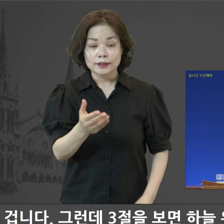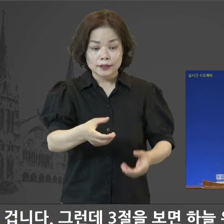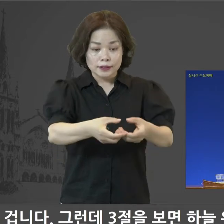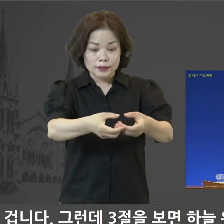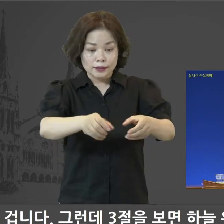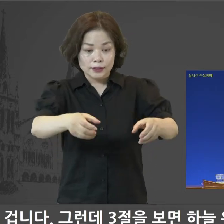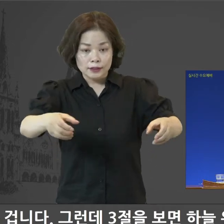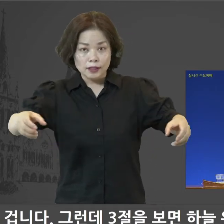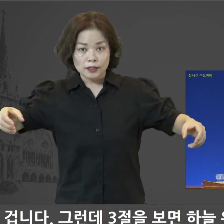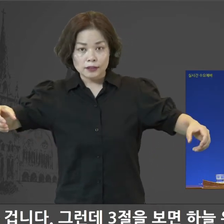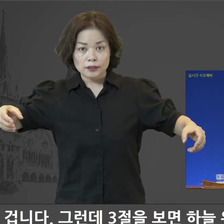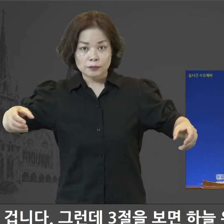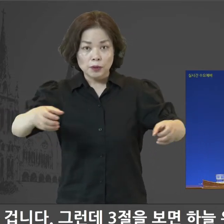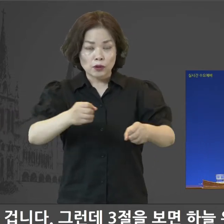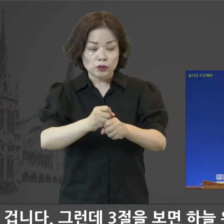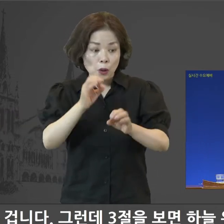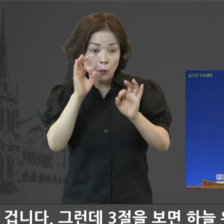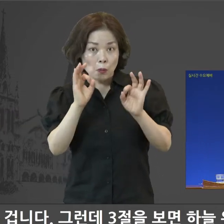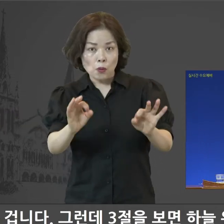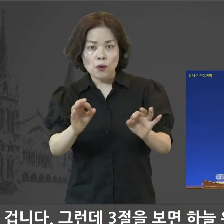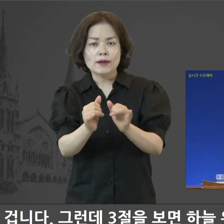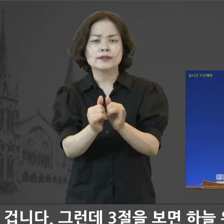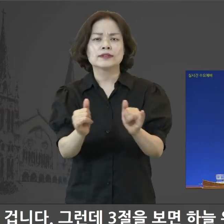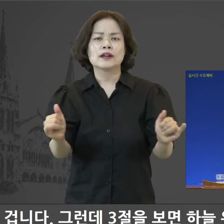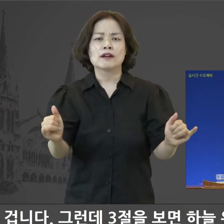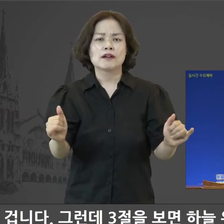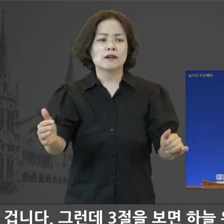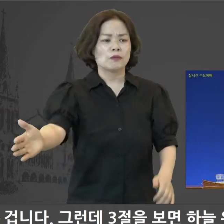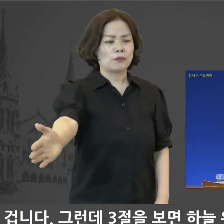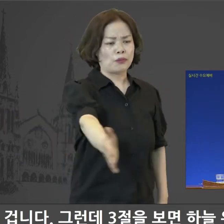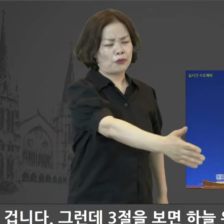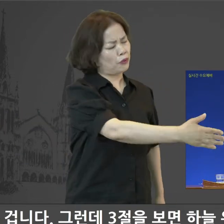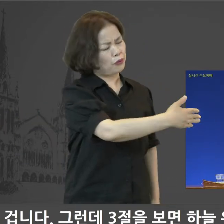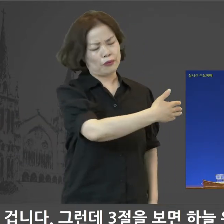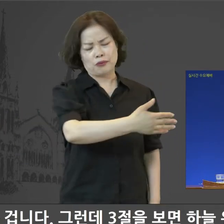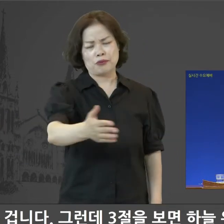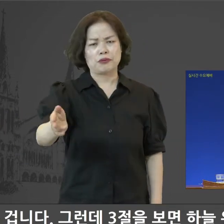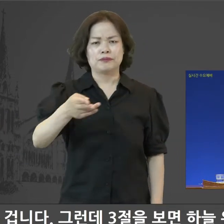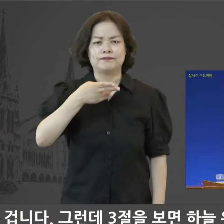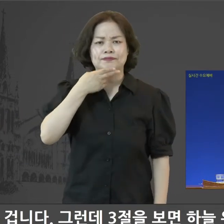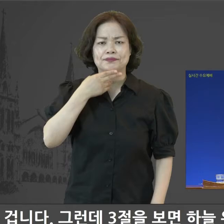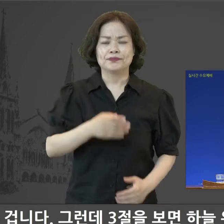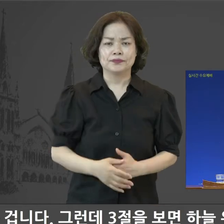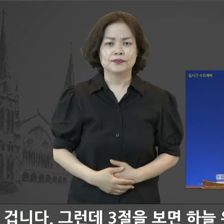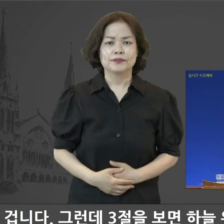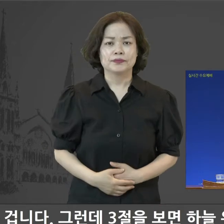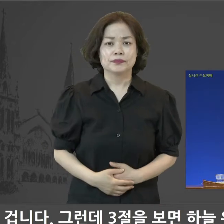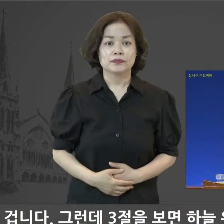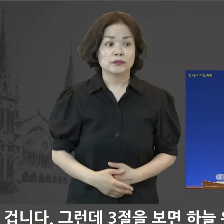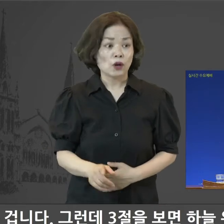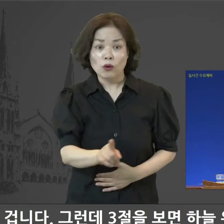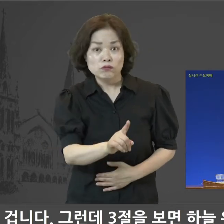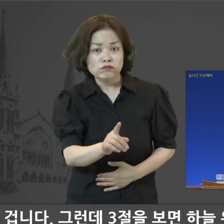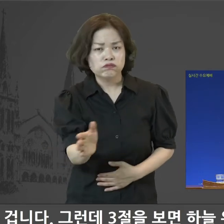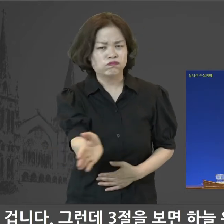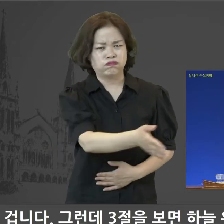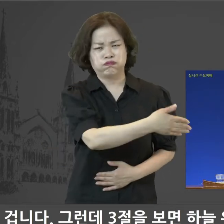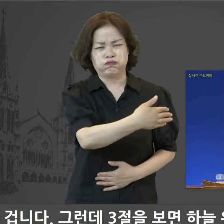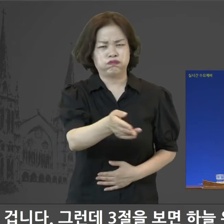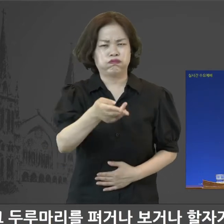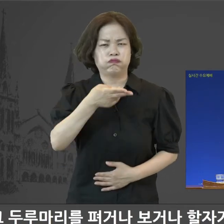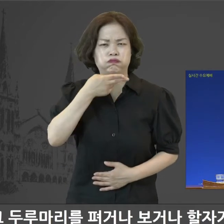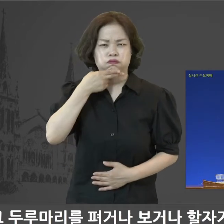두루마리를 펴거나 보거나 할 자가 없더라. 그 누구도 없다는 것입니다.